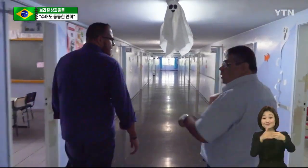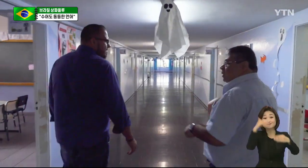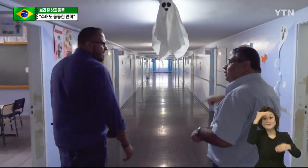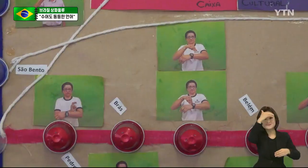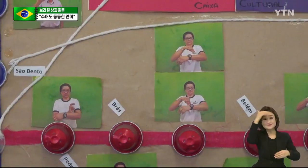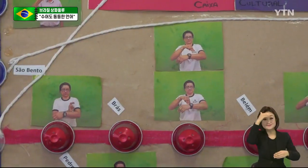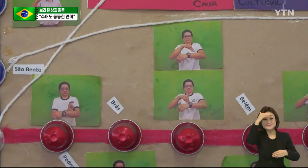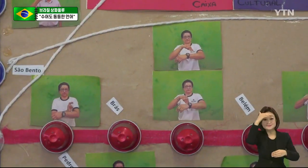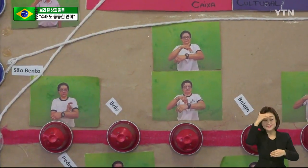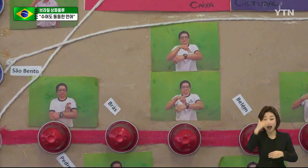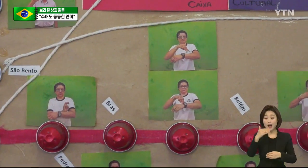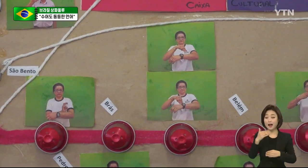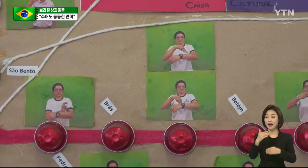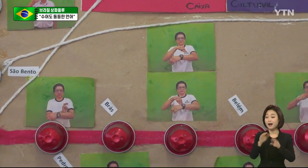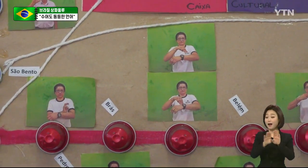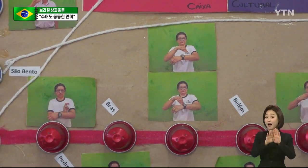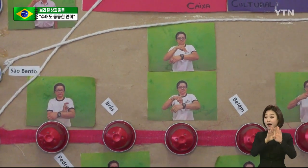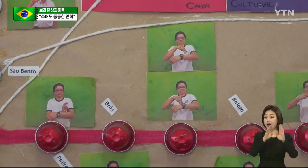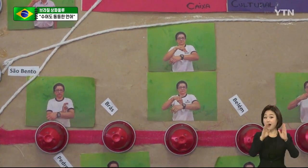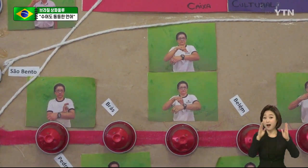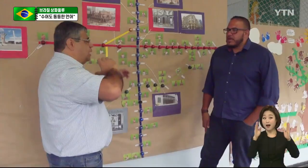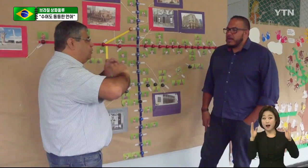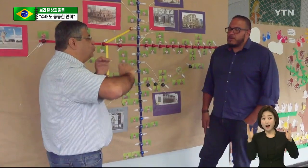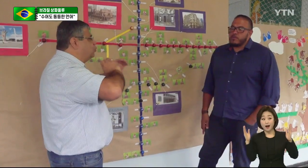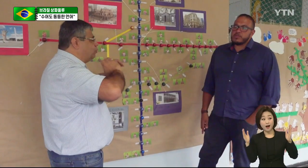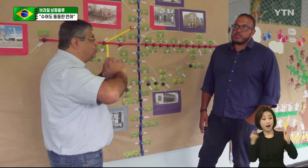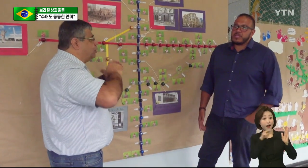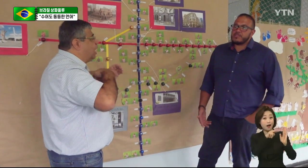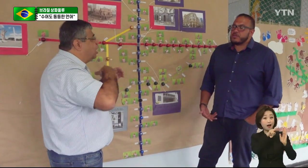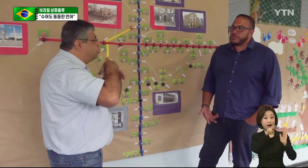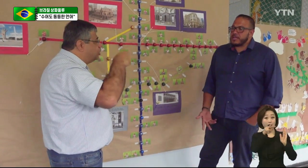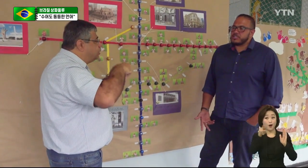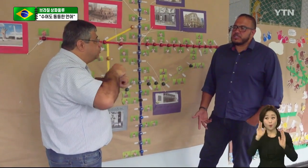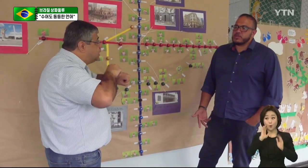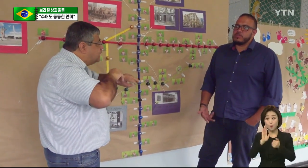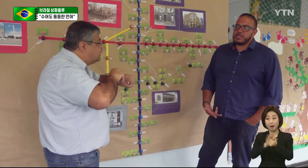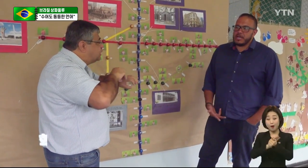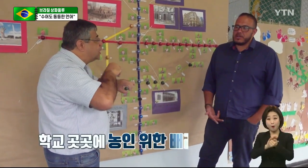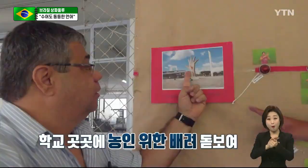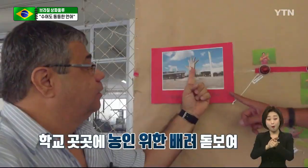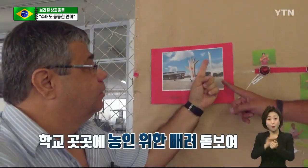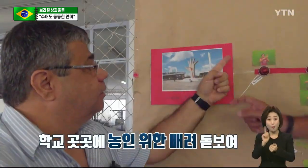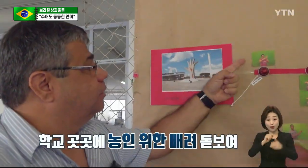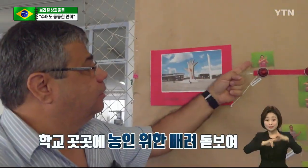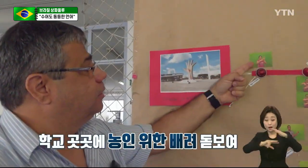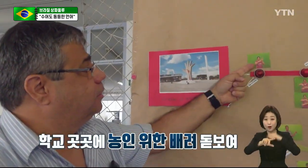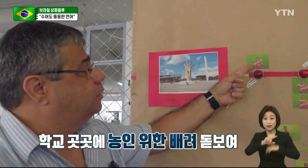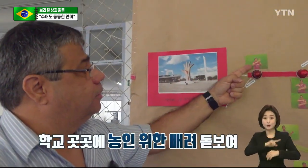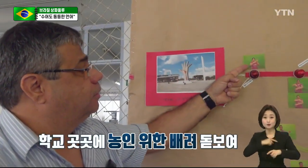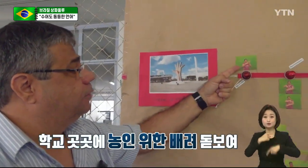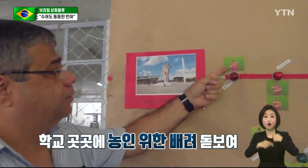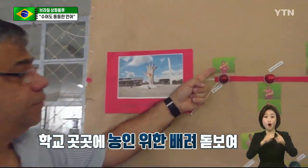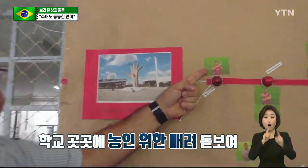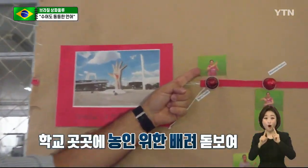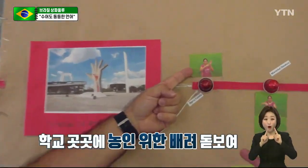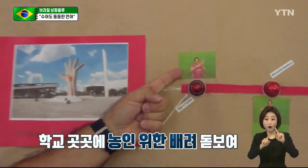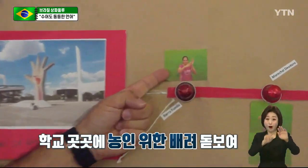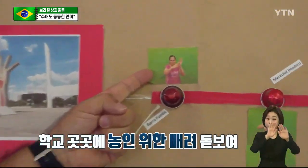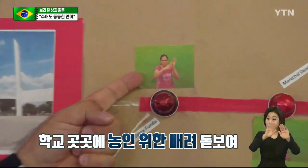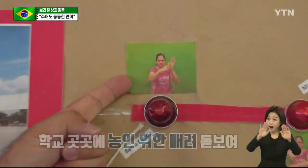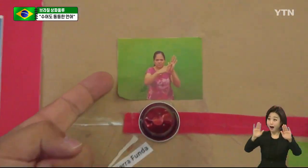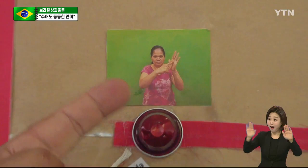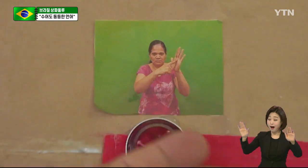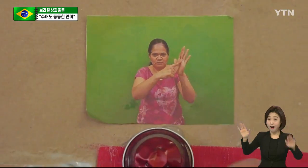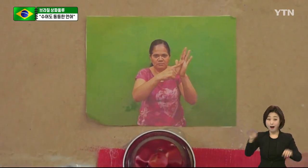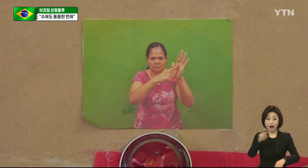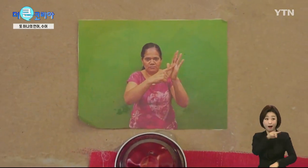둘러봤습니다. 입구부터 농인을 위한 배려를 엿볼 수 있는데요. 각 지하철역 이름을 수어로 설명하고